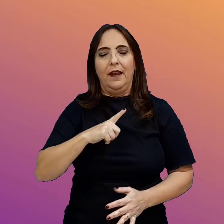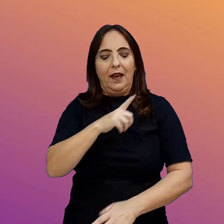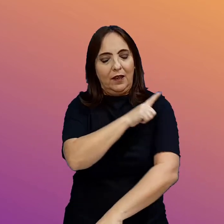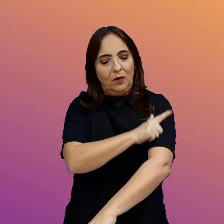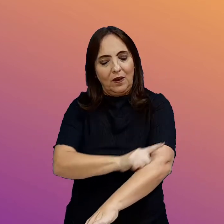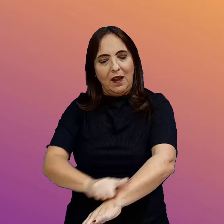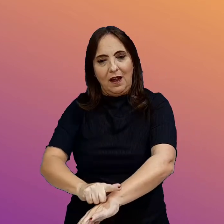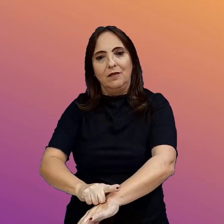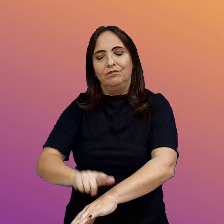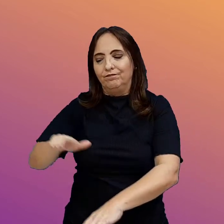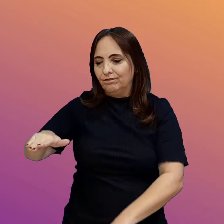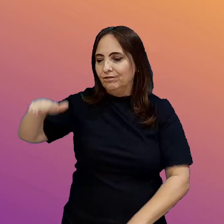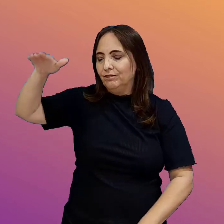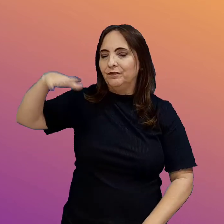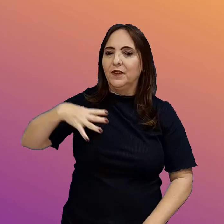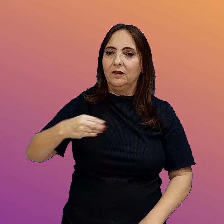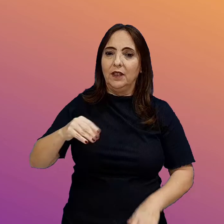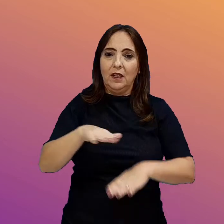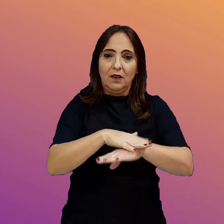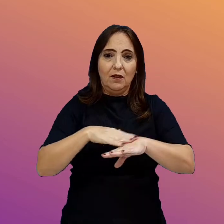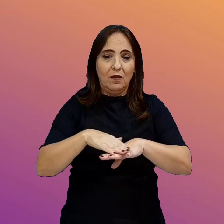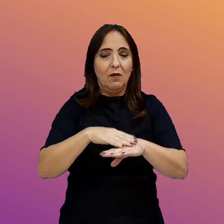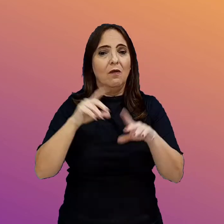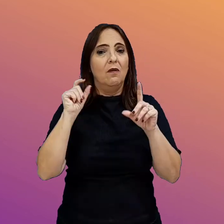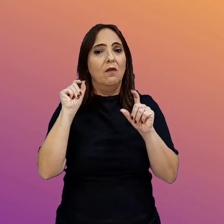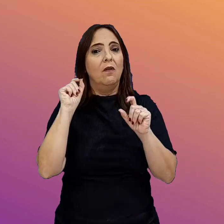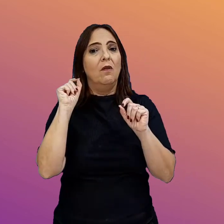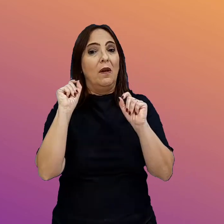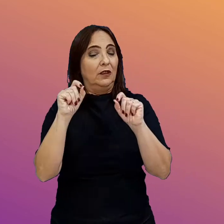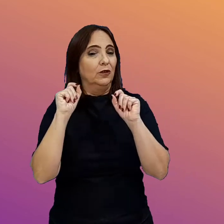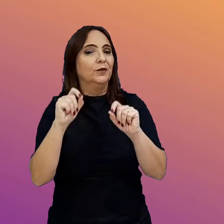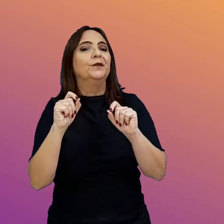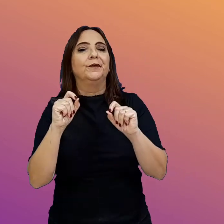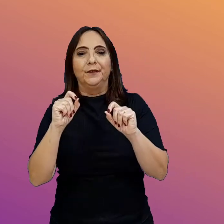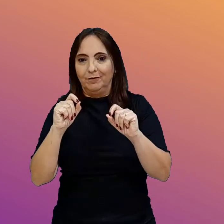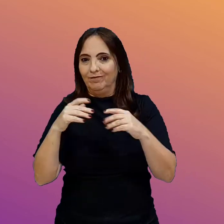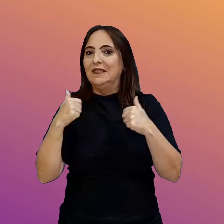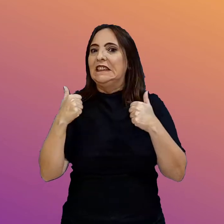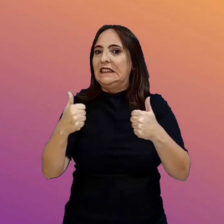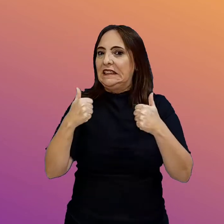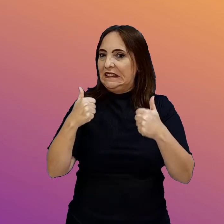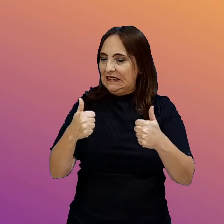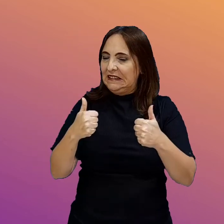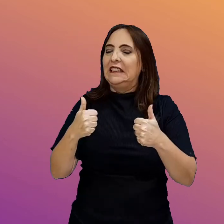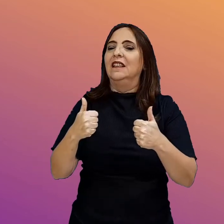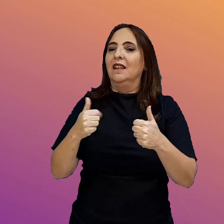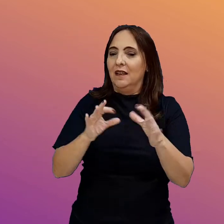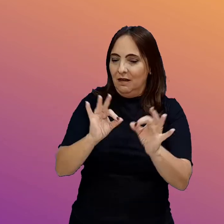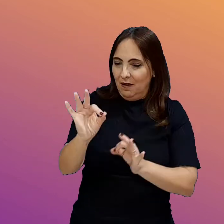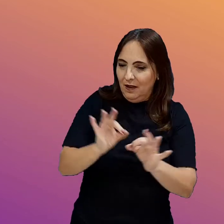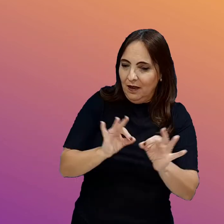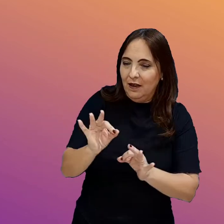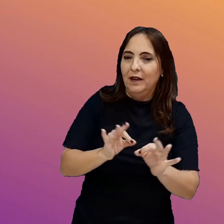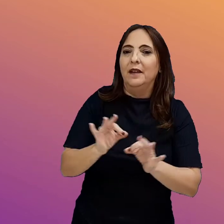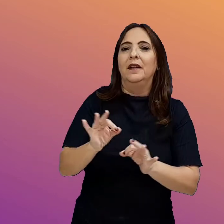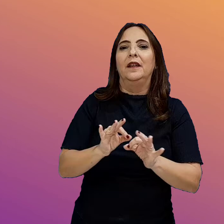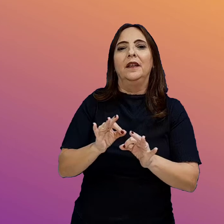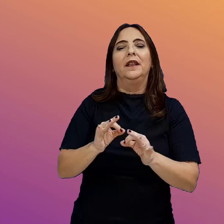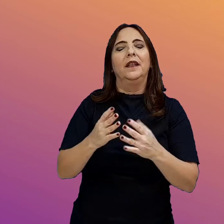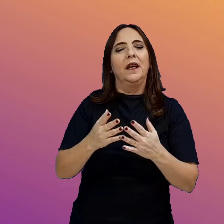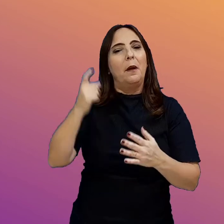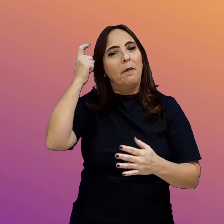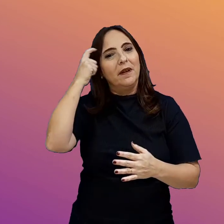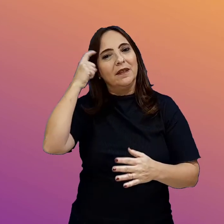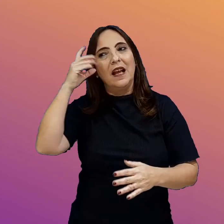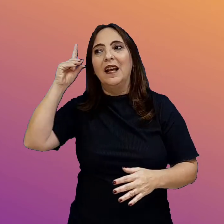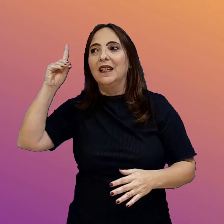filhos. Esse assunto é um assunto que rende, né? Porque a gente falar de organização, de planejamento, pensar que o nosso